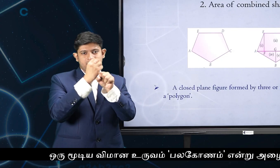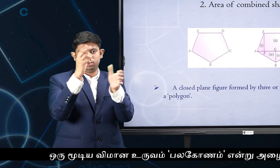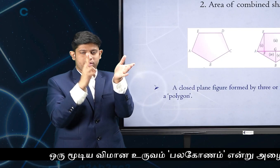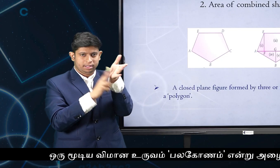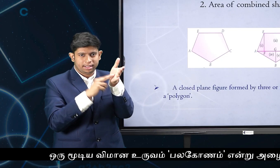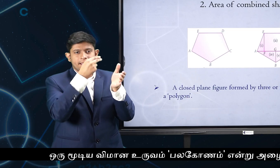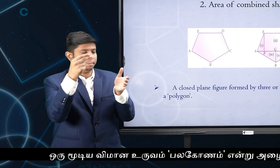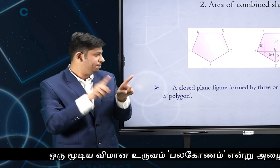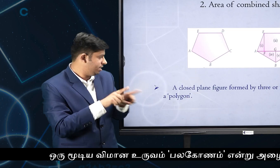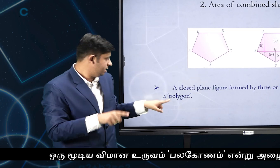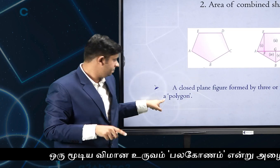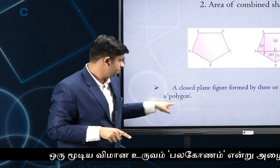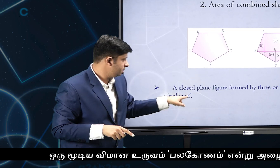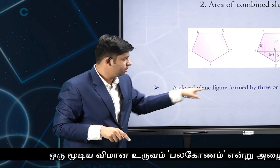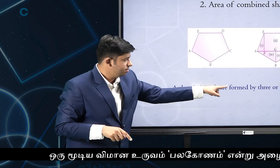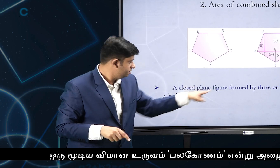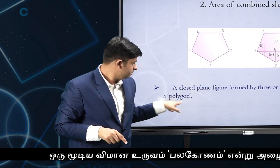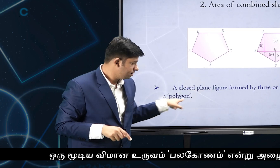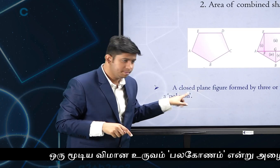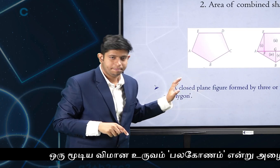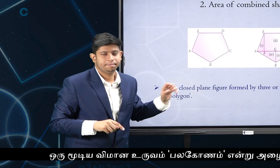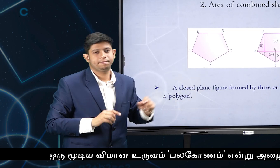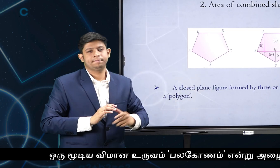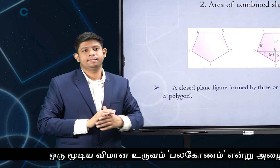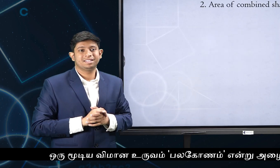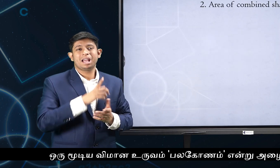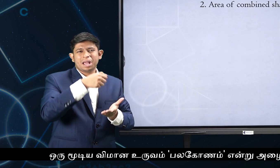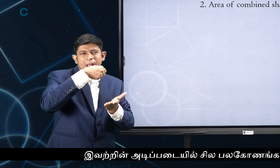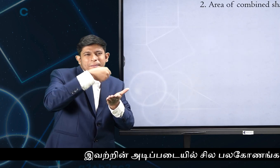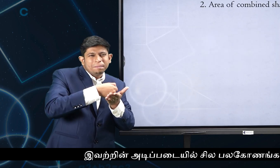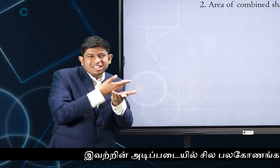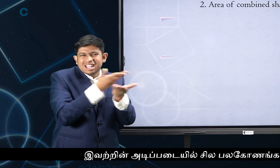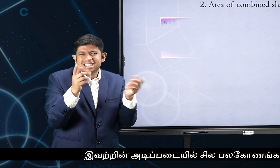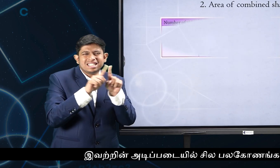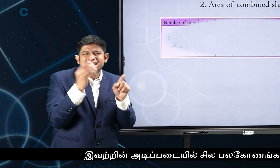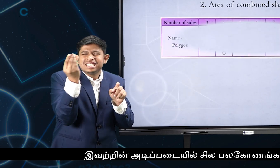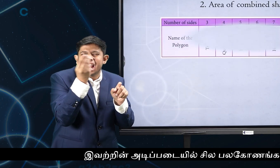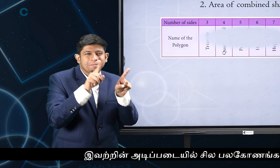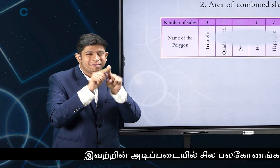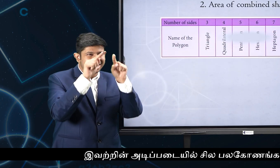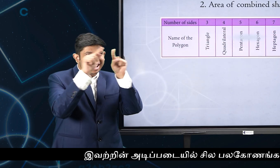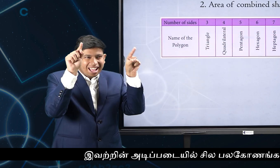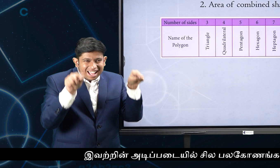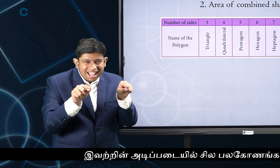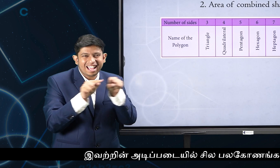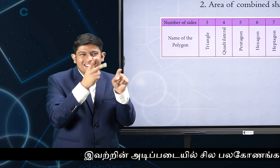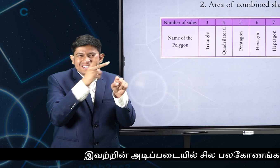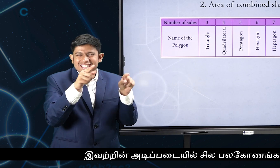உருவாக்க பலகோணம் என்று அழைக்கப்படுகிறது. இவற்றின் அடிப்படையில் சில பலகோணங்கள்